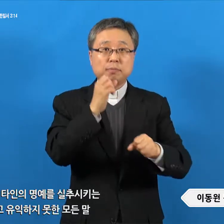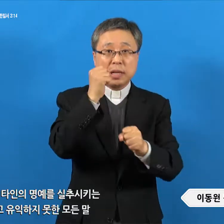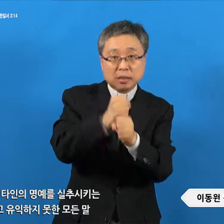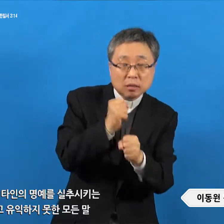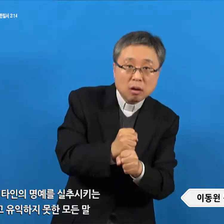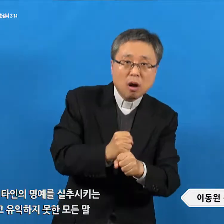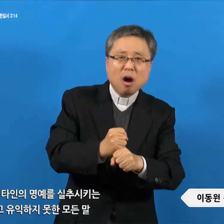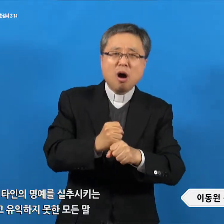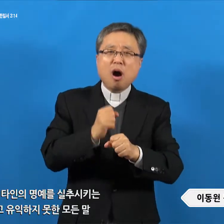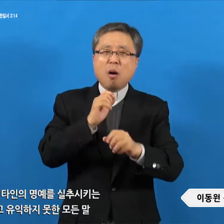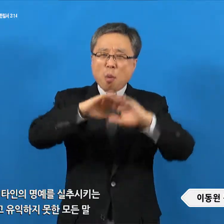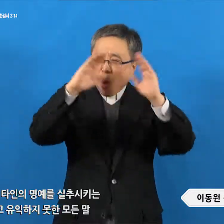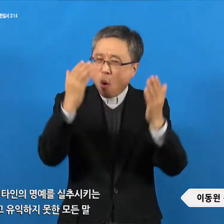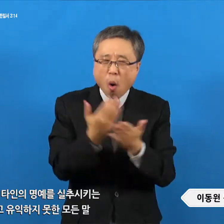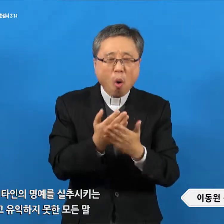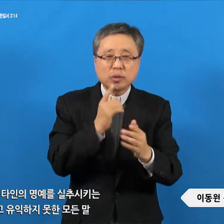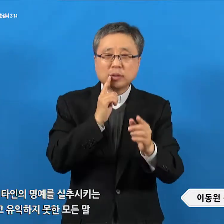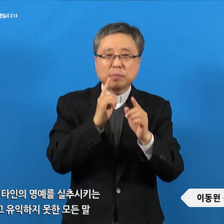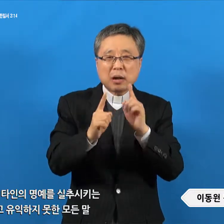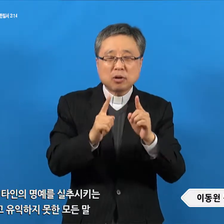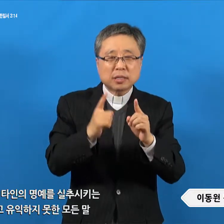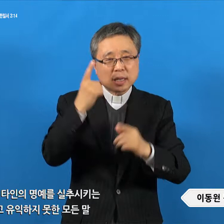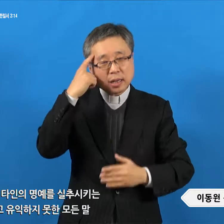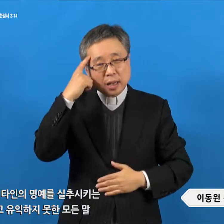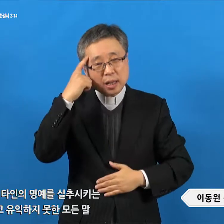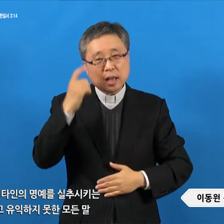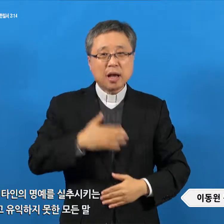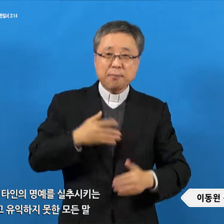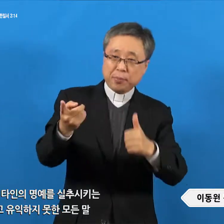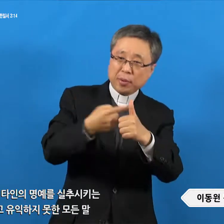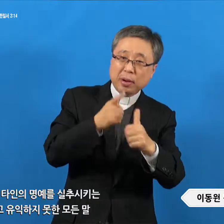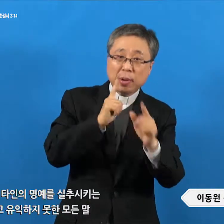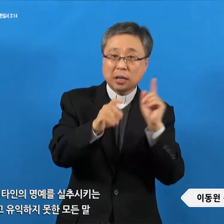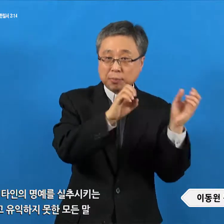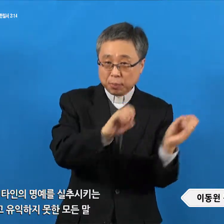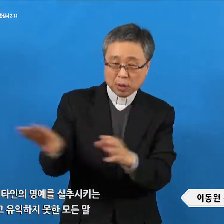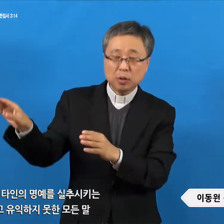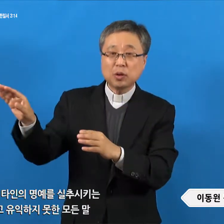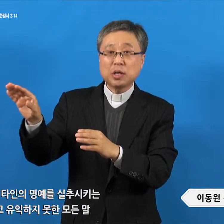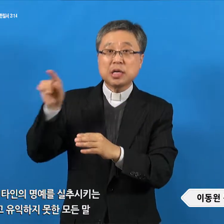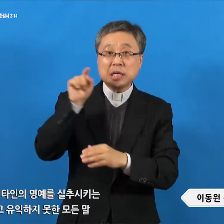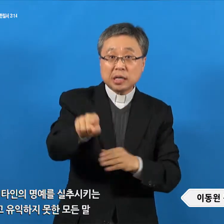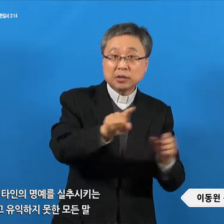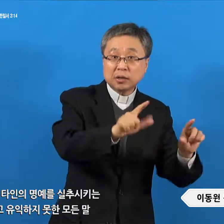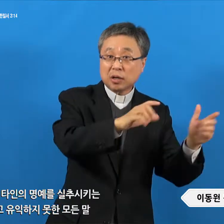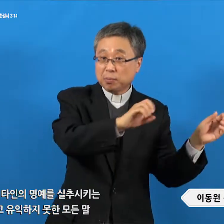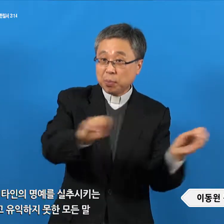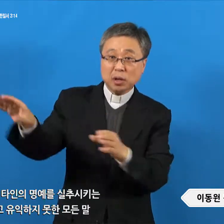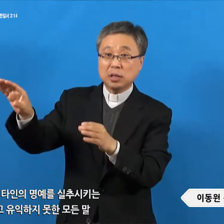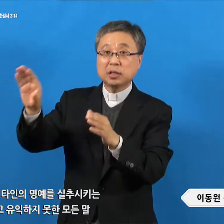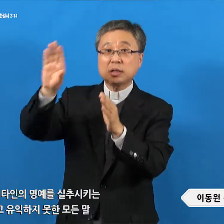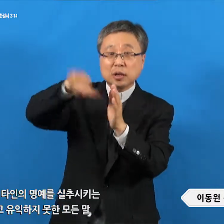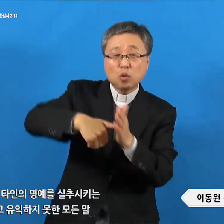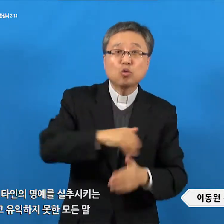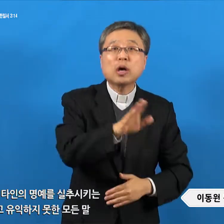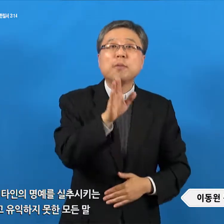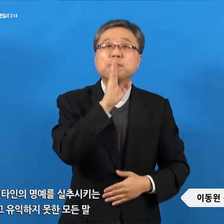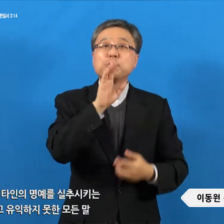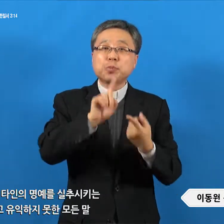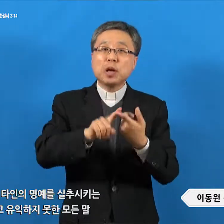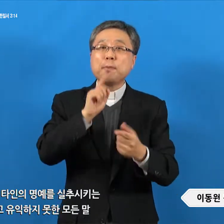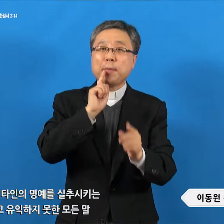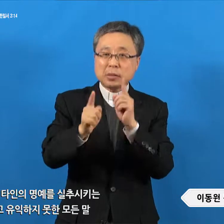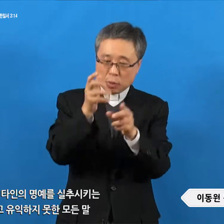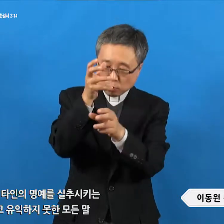일체의 언어와 생각들. 이 비방하는 말을 버리고, 이것들을 버릴 때 우리가 비로소